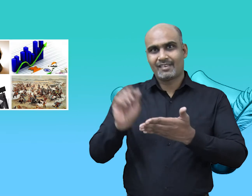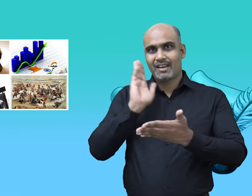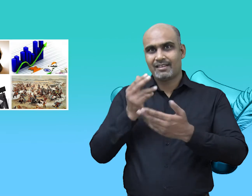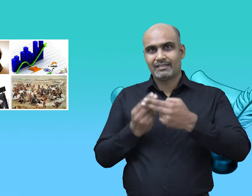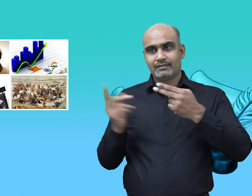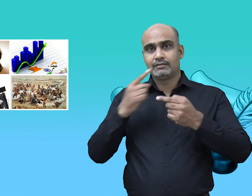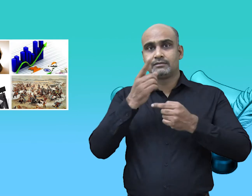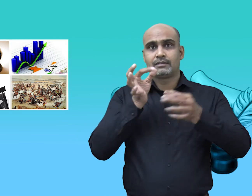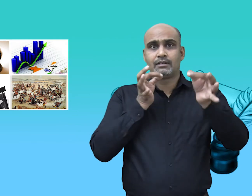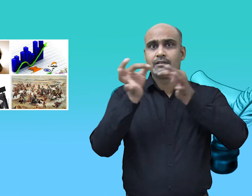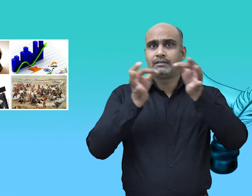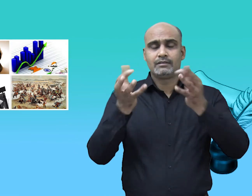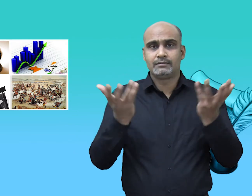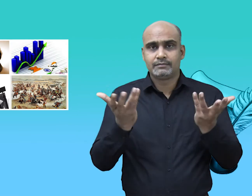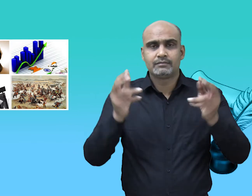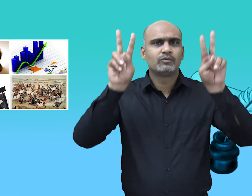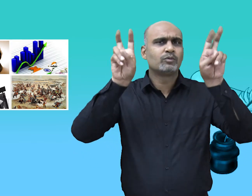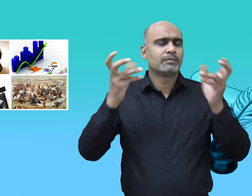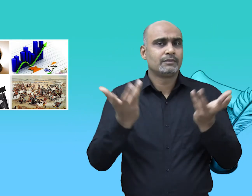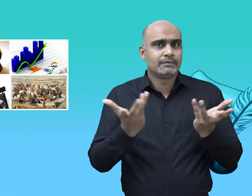इस कविता में कवि यह बताते हैं